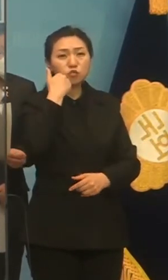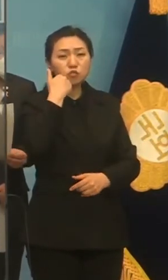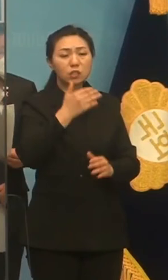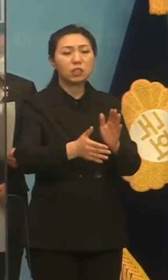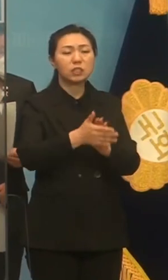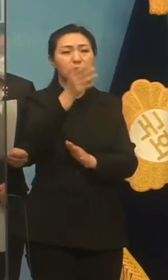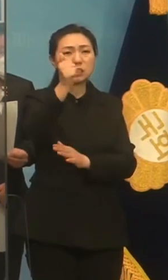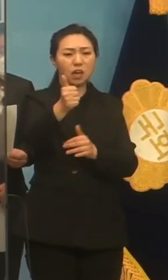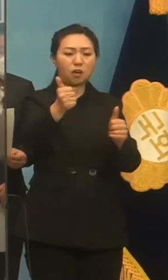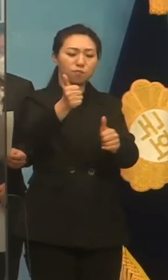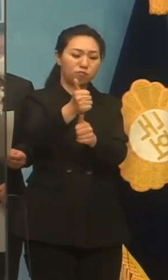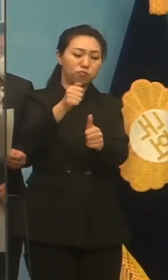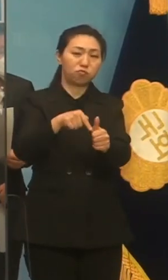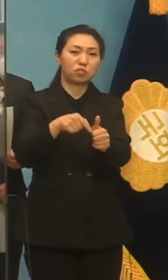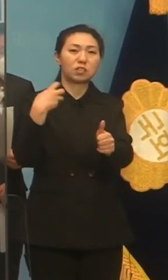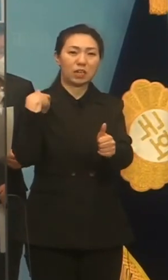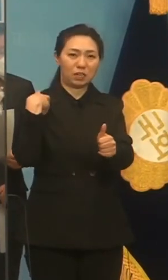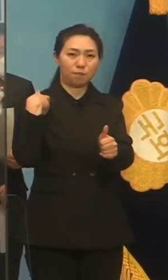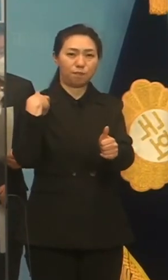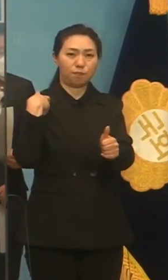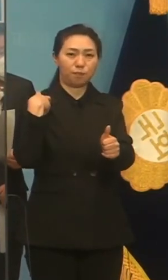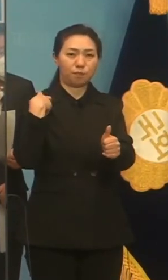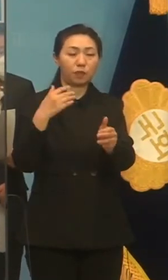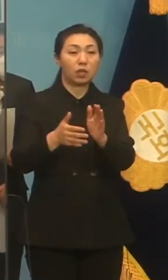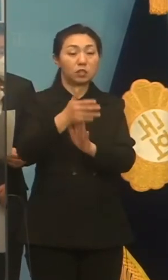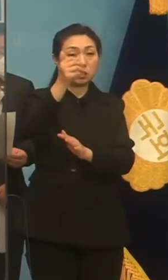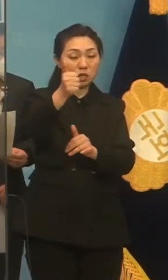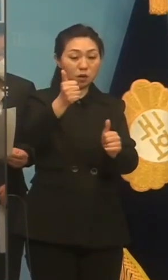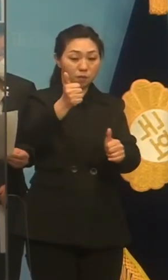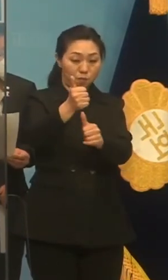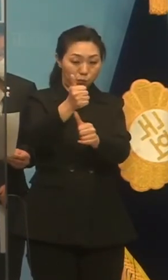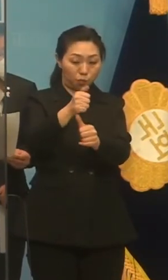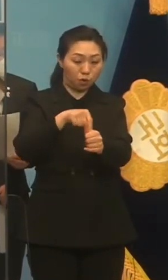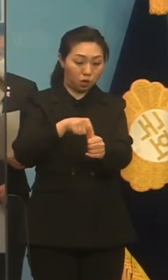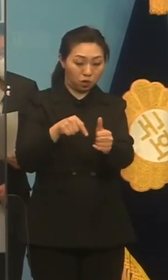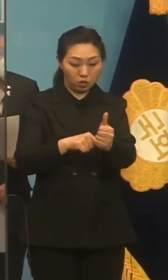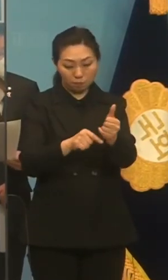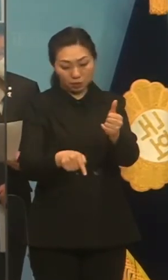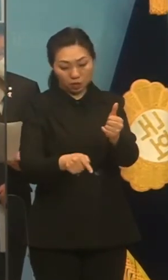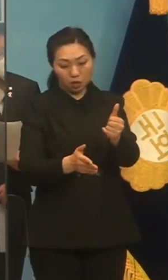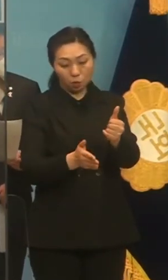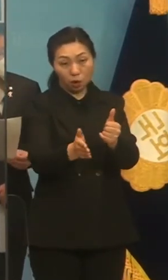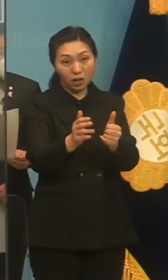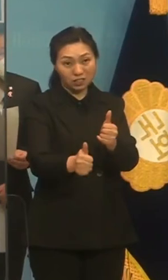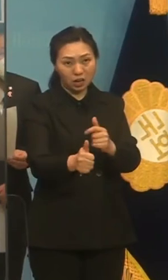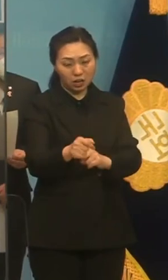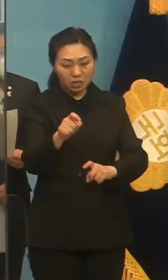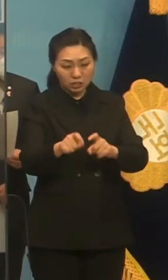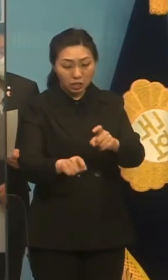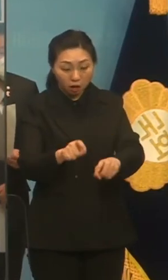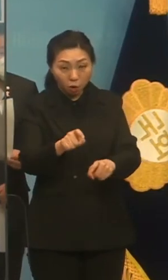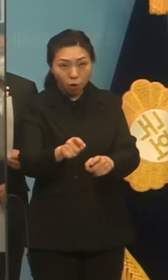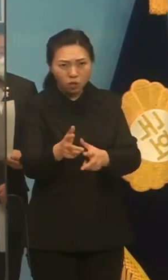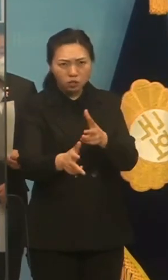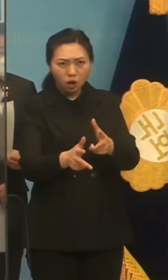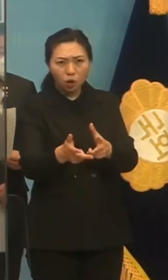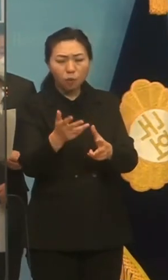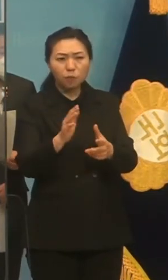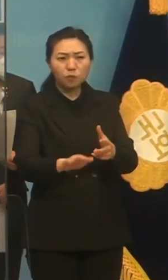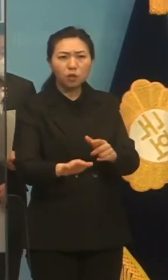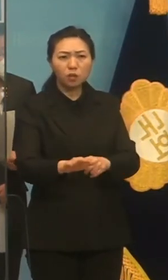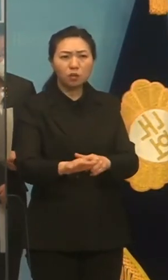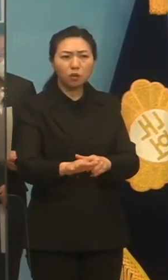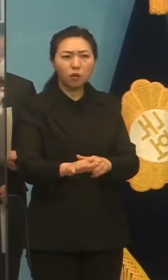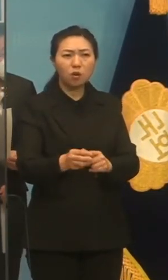디자인이 강제적 이 역할을 한 차량은 날 시작하는 게 보관 야 결심을